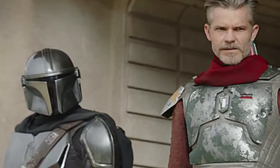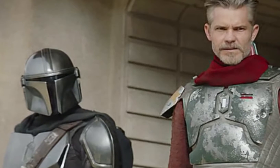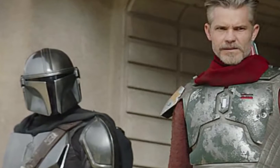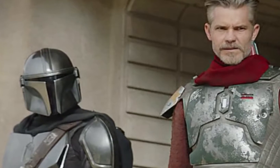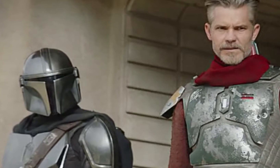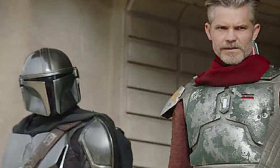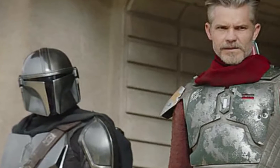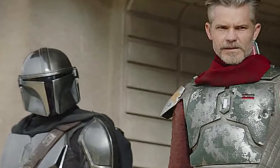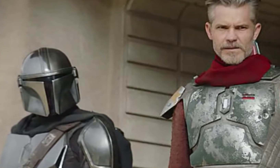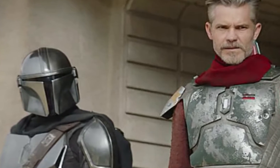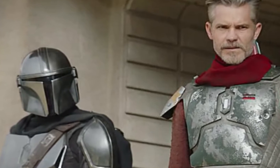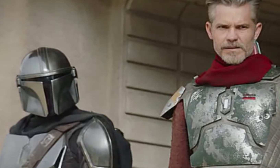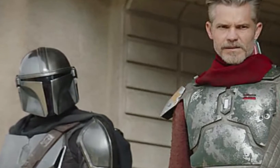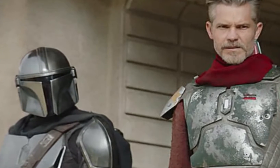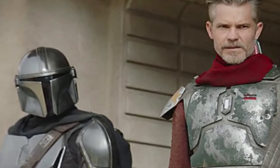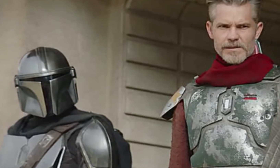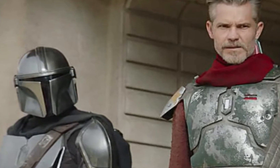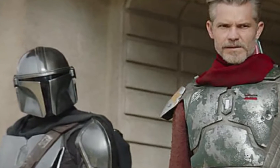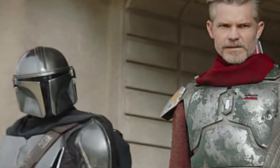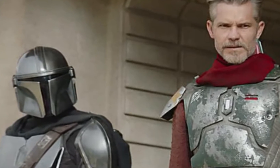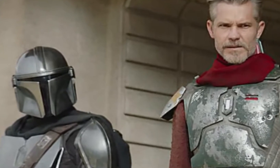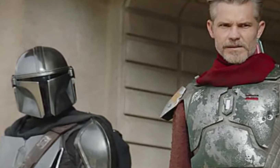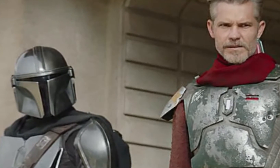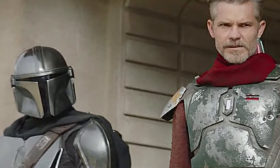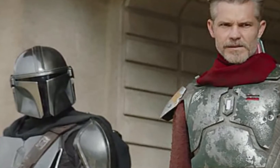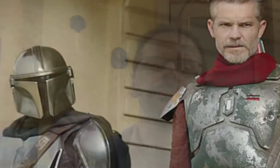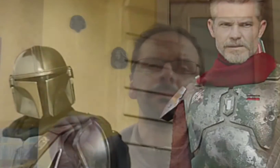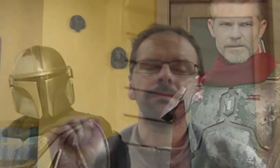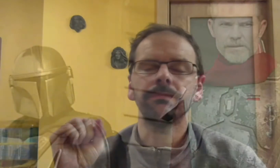vemos que está buscando mandalorianos.